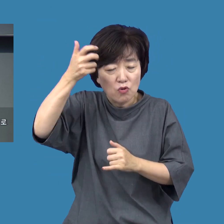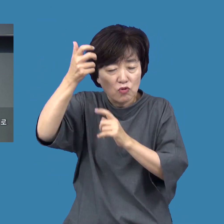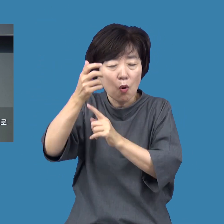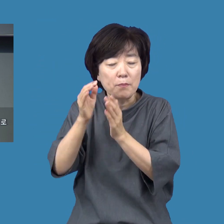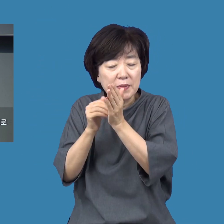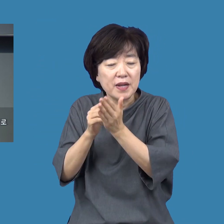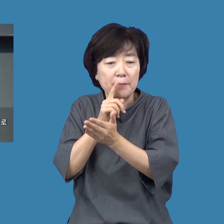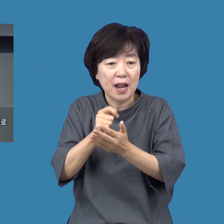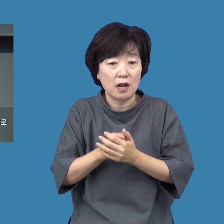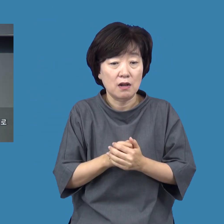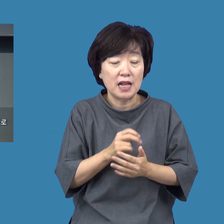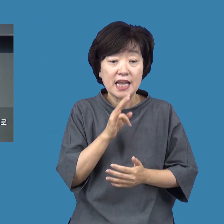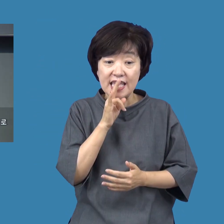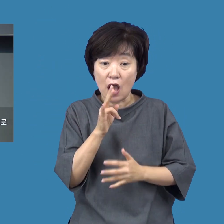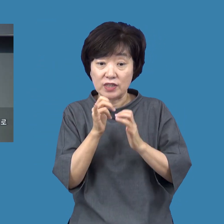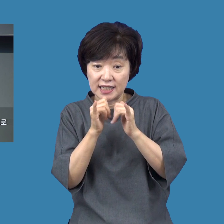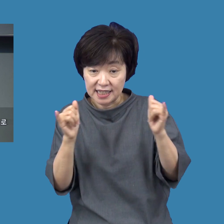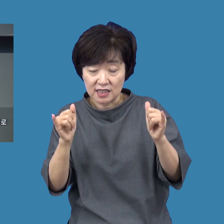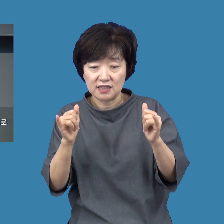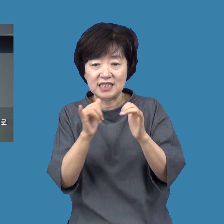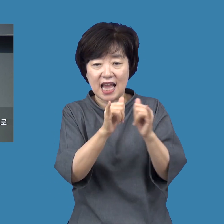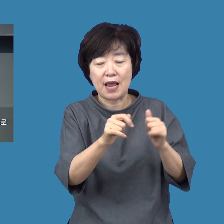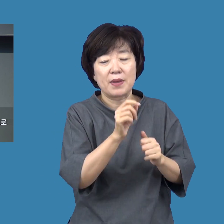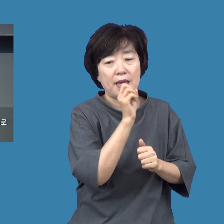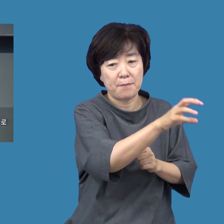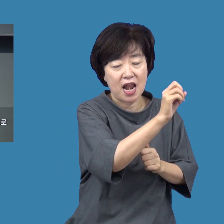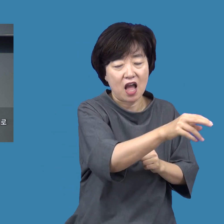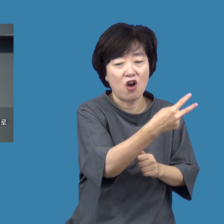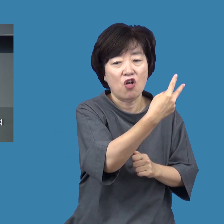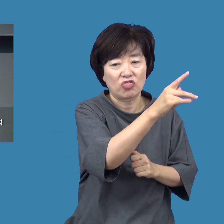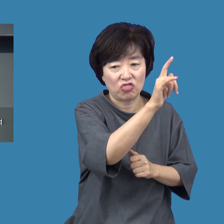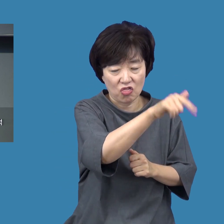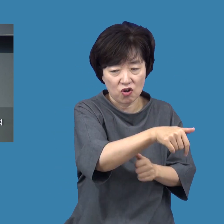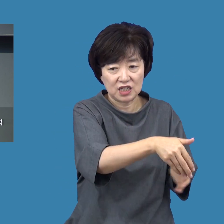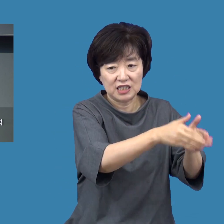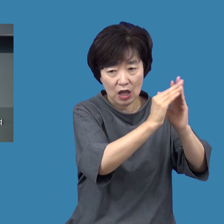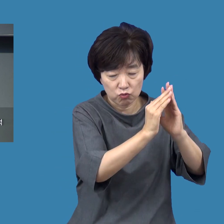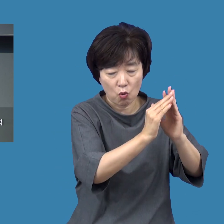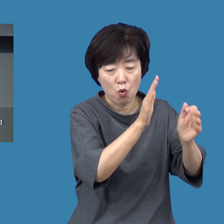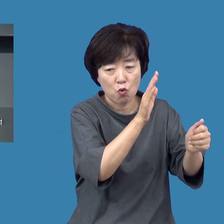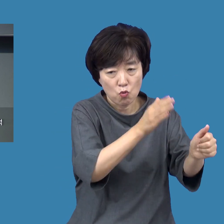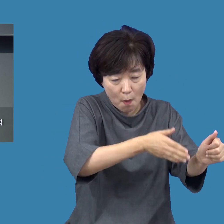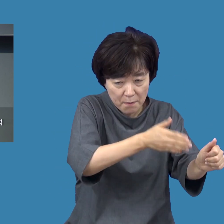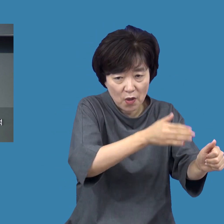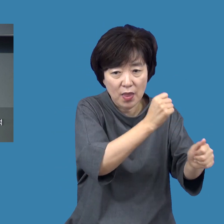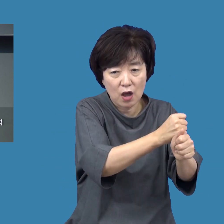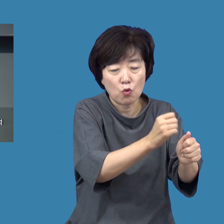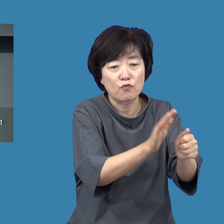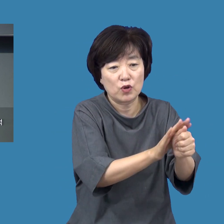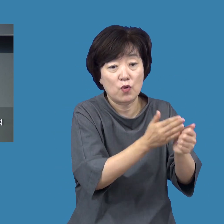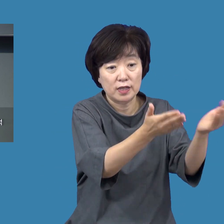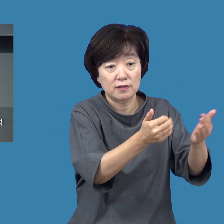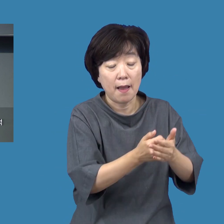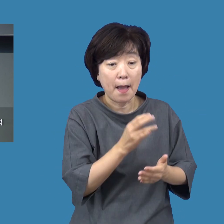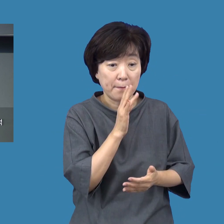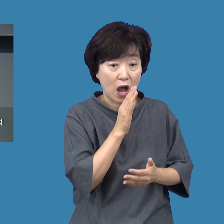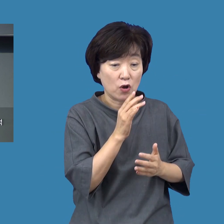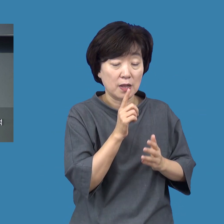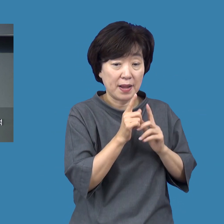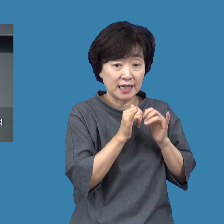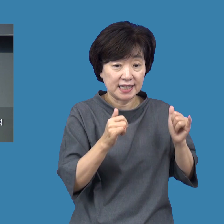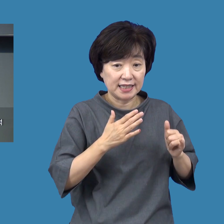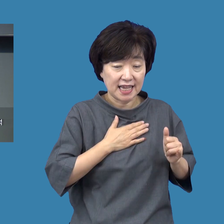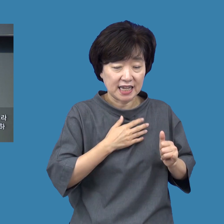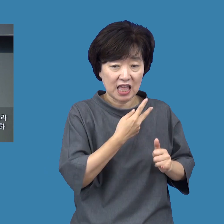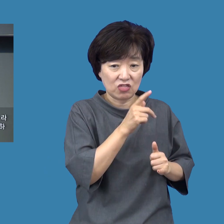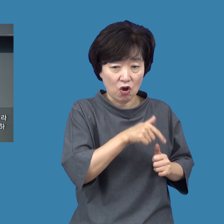예언하는 자는 사람에게 말하여 덕을 세우며 권면하며 위로하는 것이요 방언을 말하는 자는 자기의 덕을 세우고 예언하는 자는